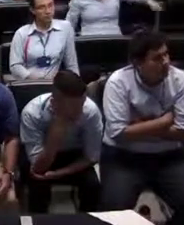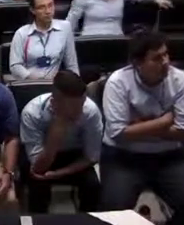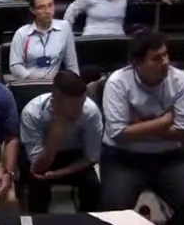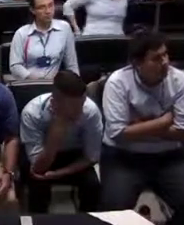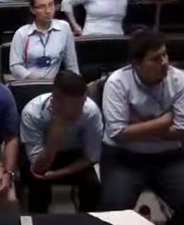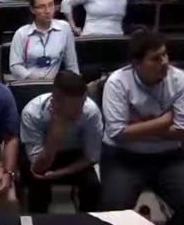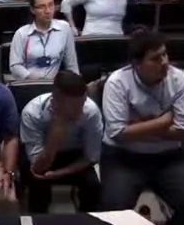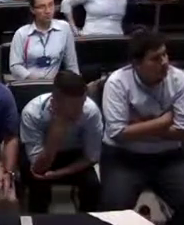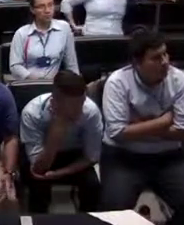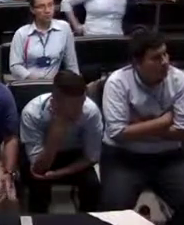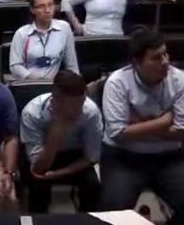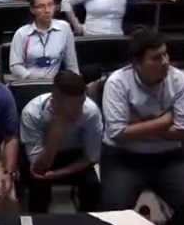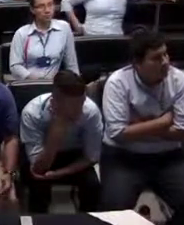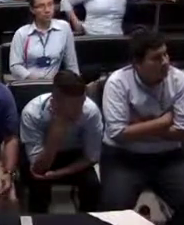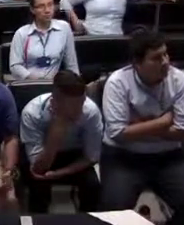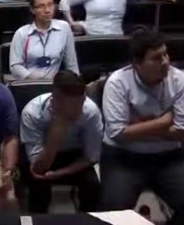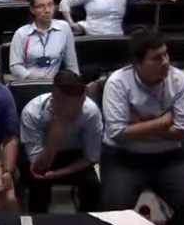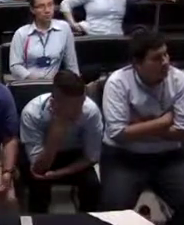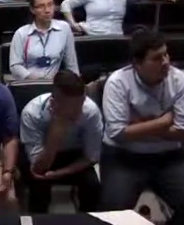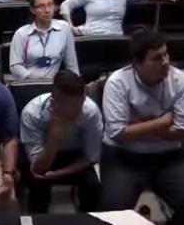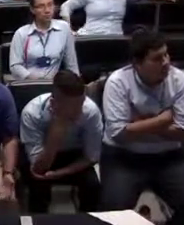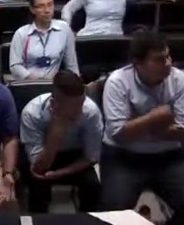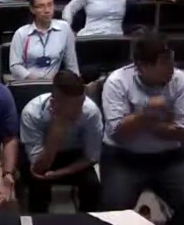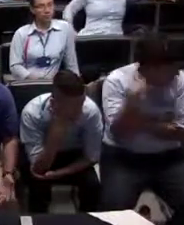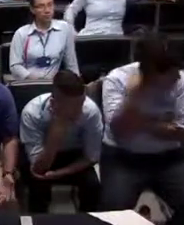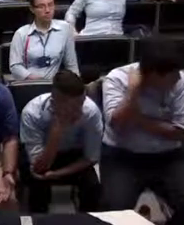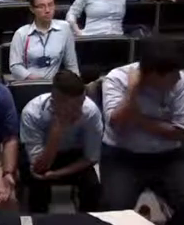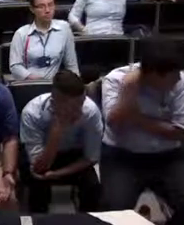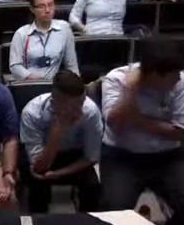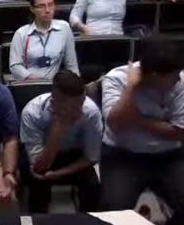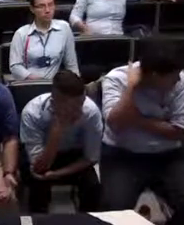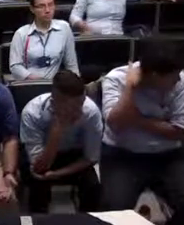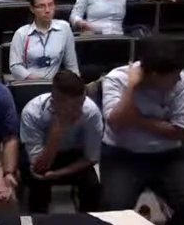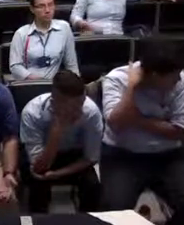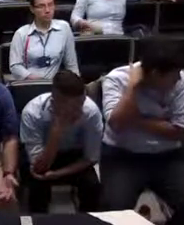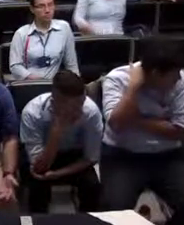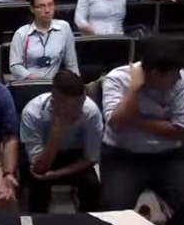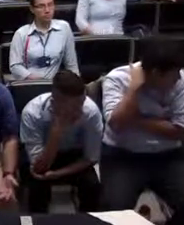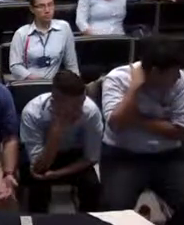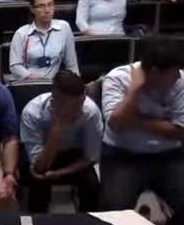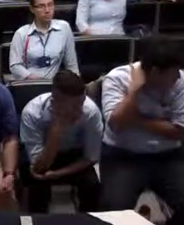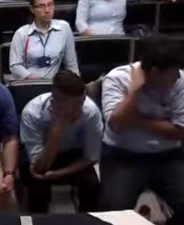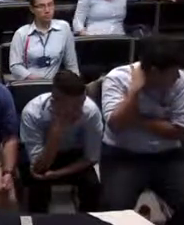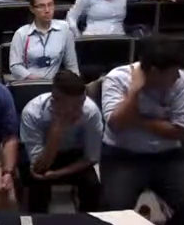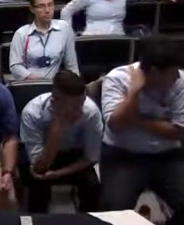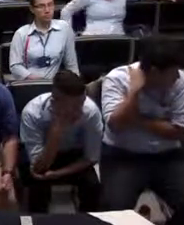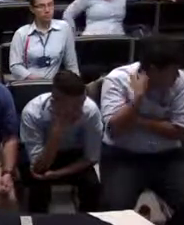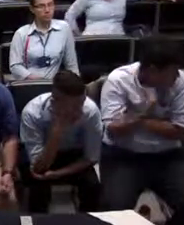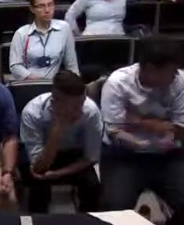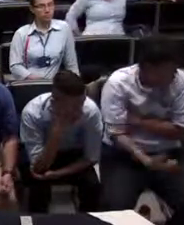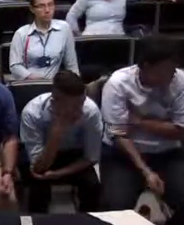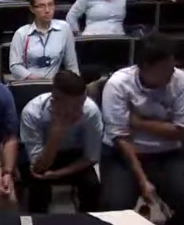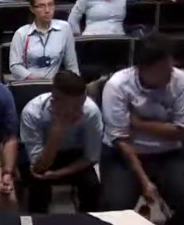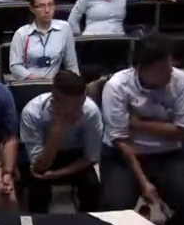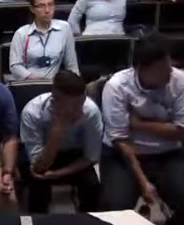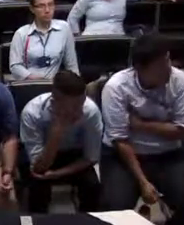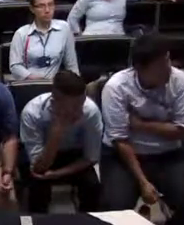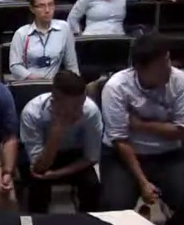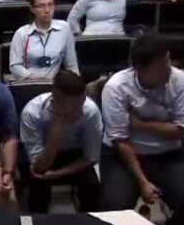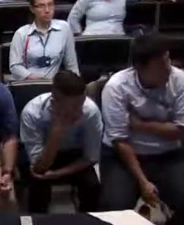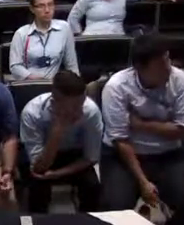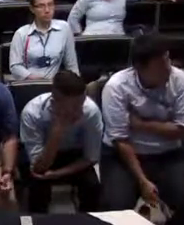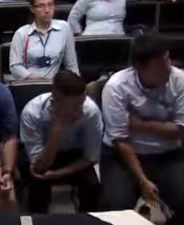más apoyo. Son muchas más cosas. Yo considero que es importante darle el espacio a los aprendices que tengo